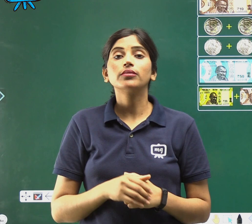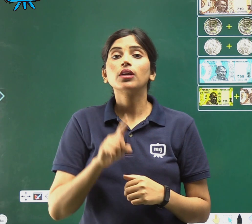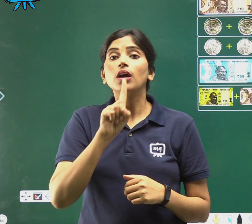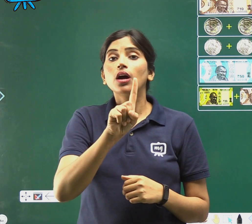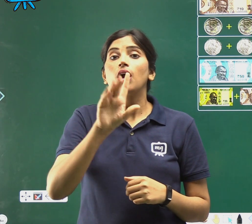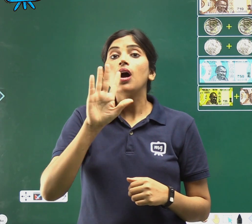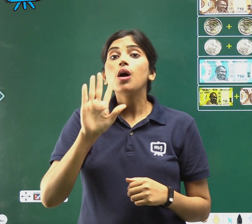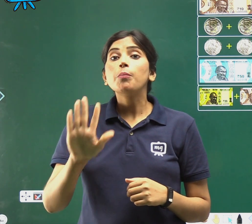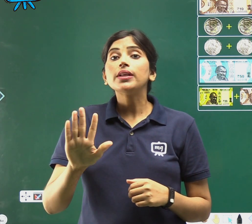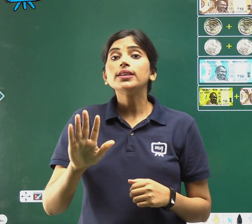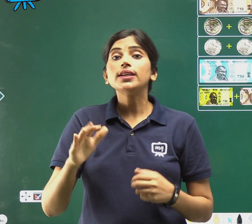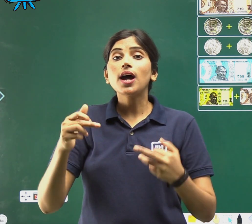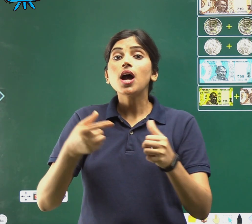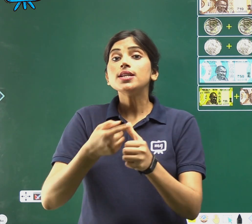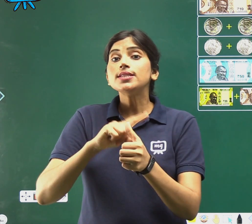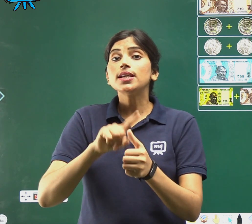15 से 15,